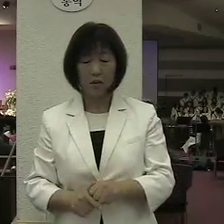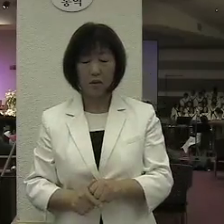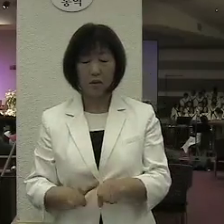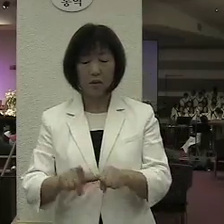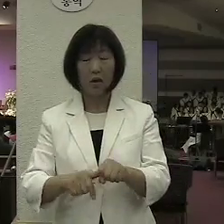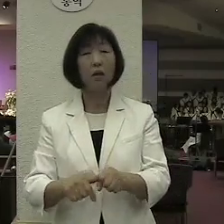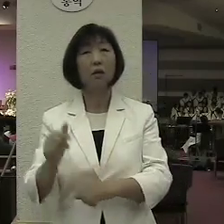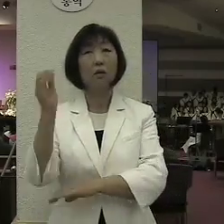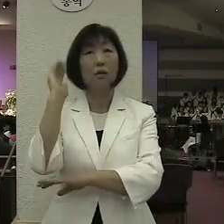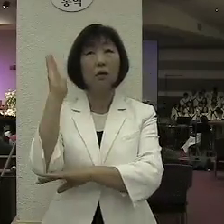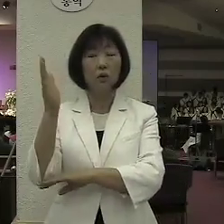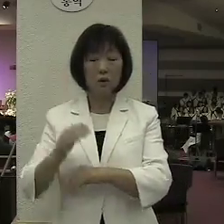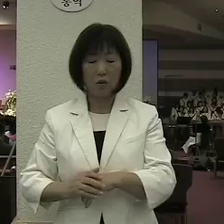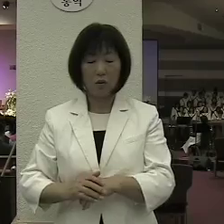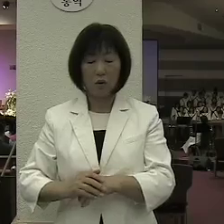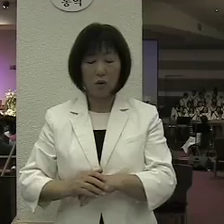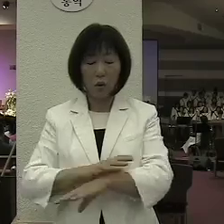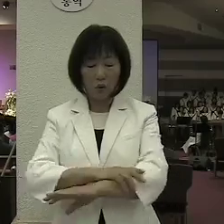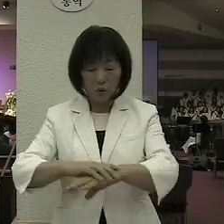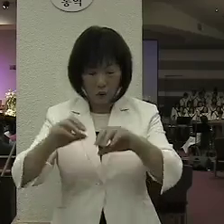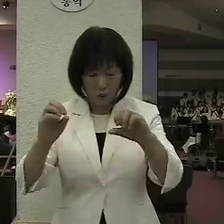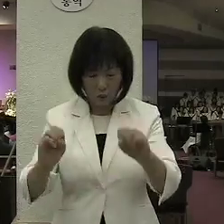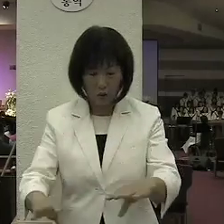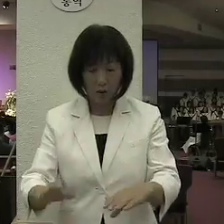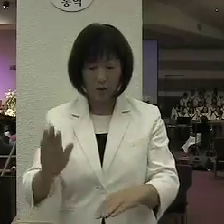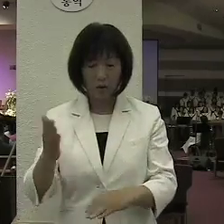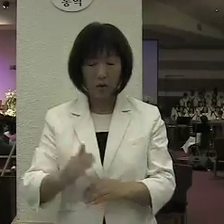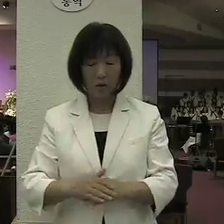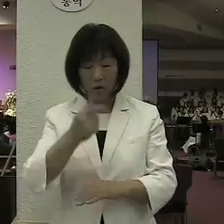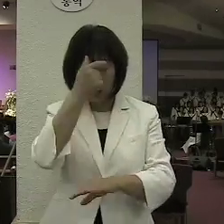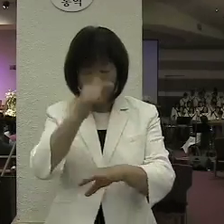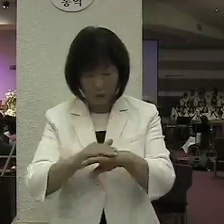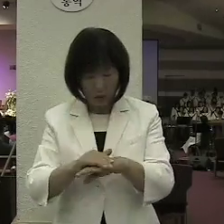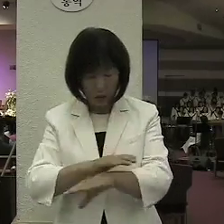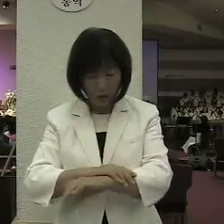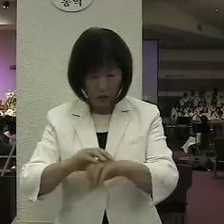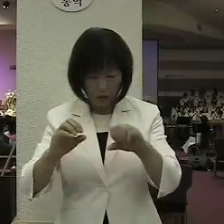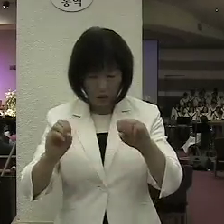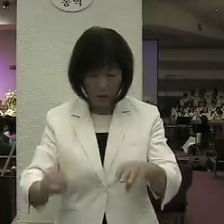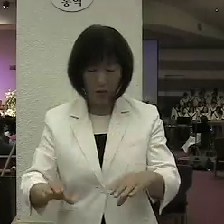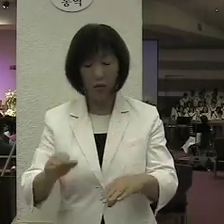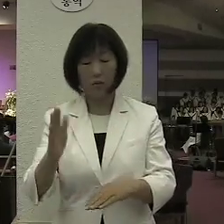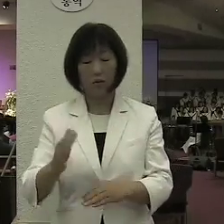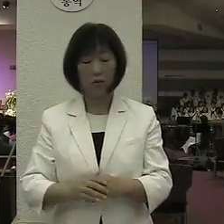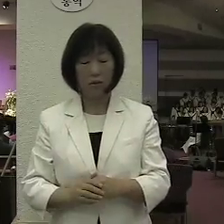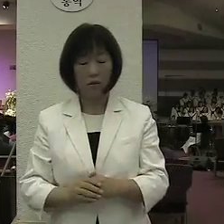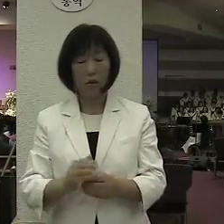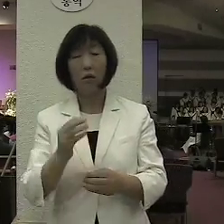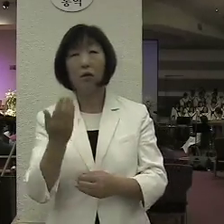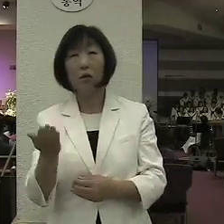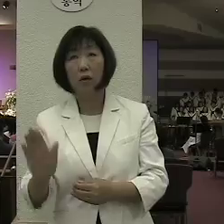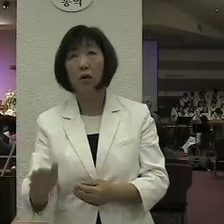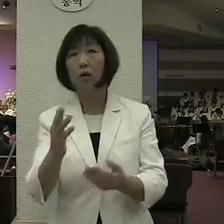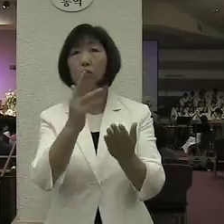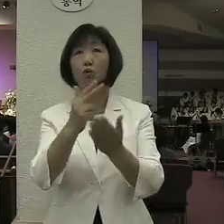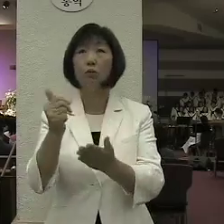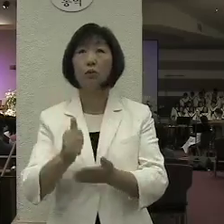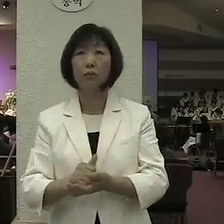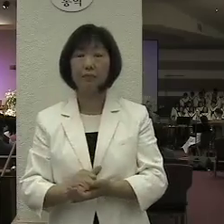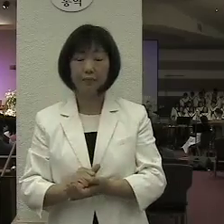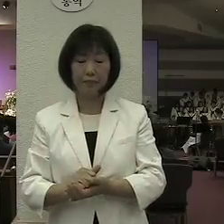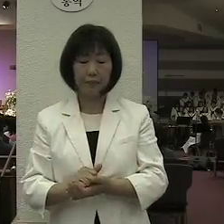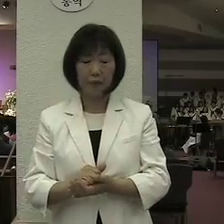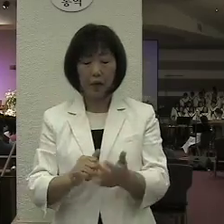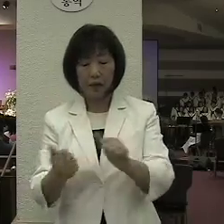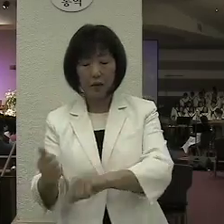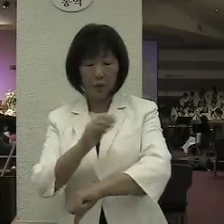그렇게 해주시기 바랍니다. 이쪽이 먼저 인사합니다. 시작. 우리 주님 부활하셨습니다. 우리 주님 진실로